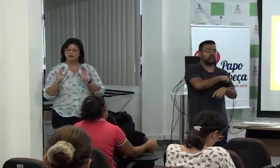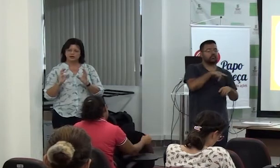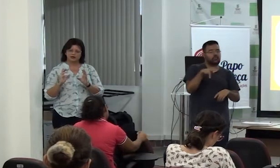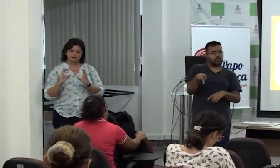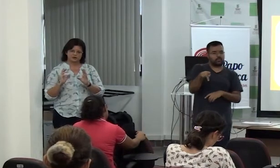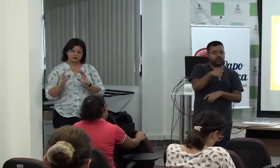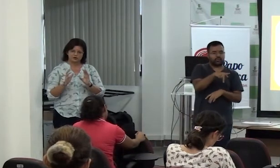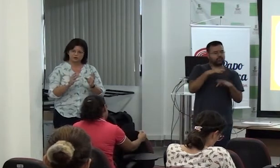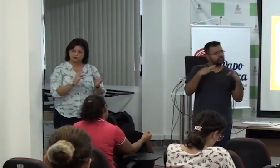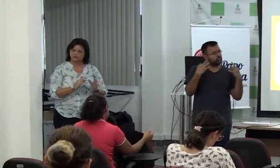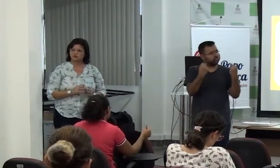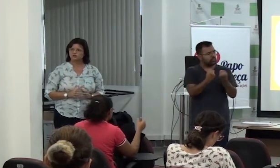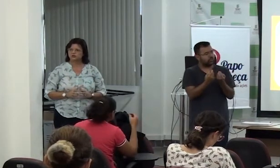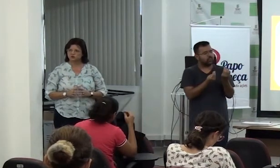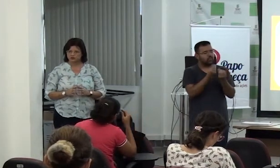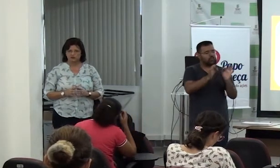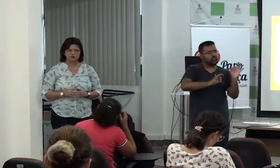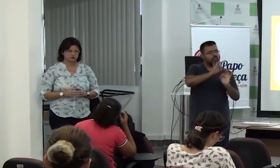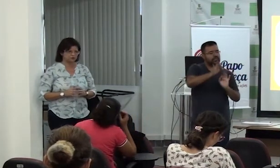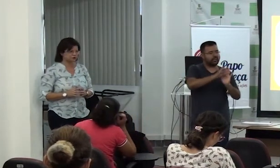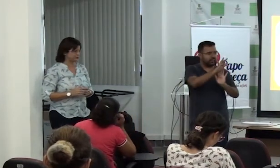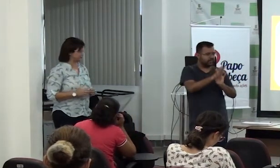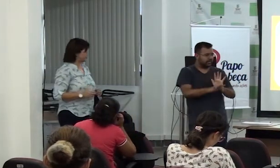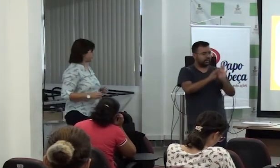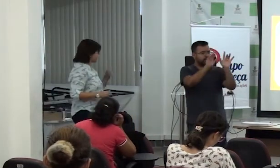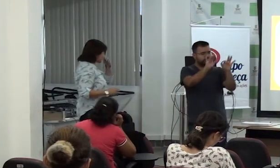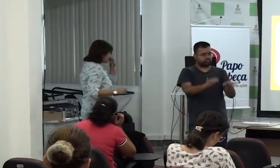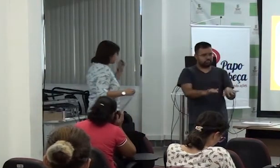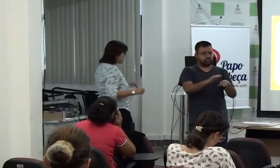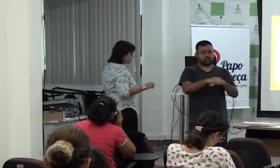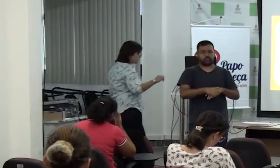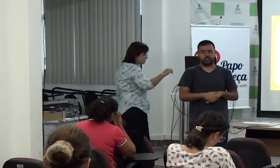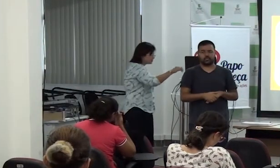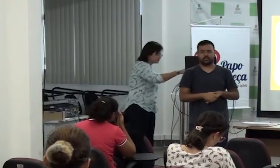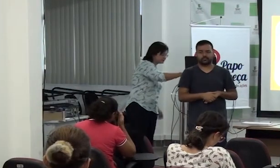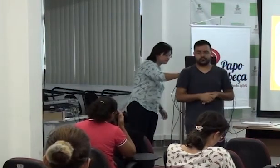professores na sua elaboração de textos científicos.